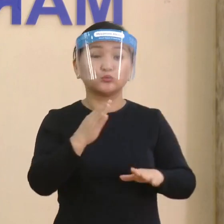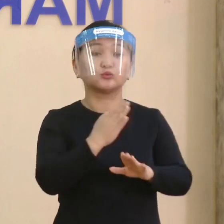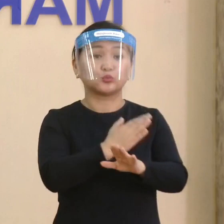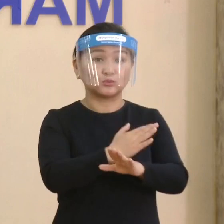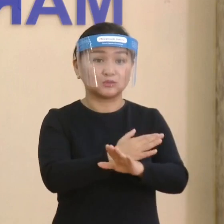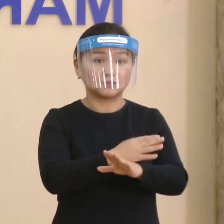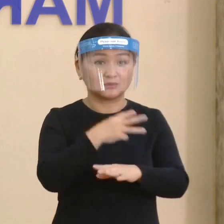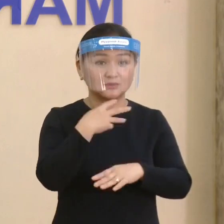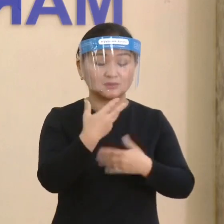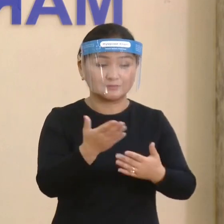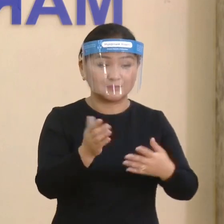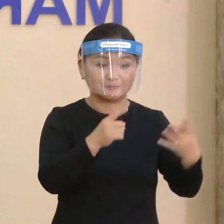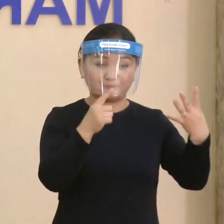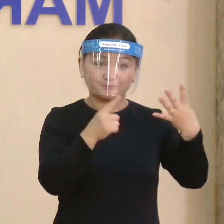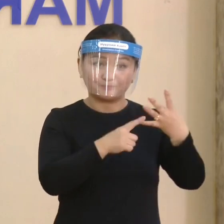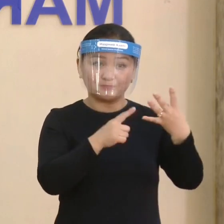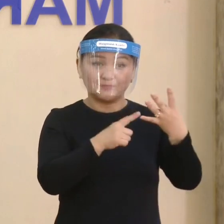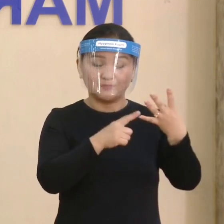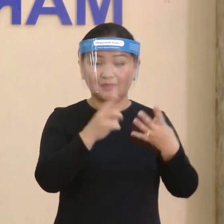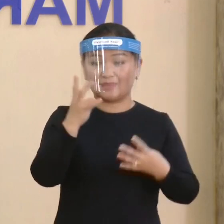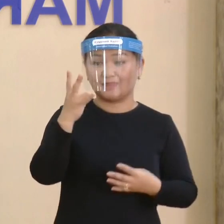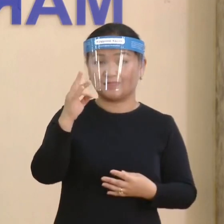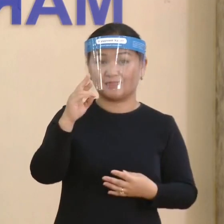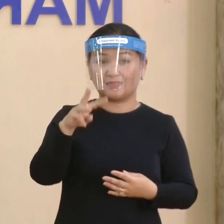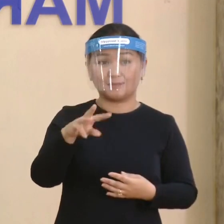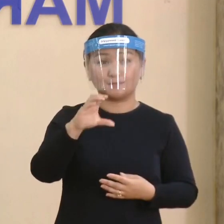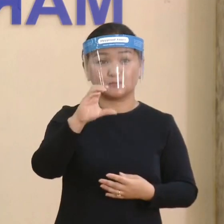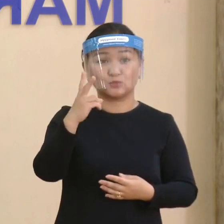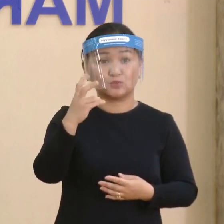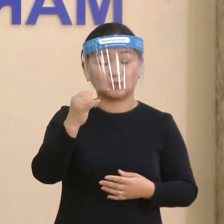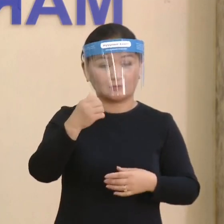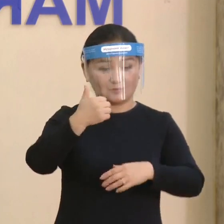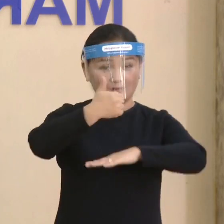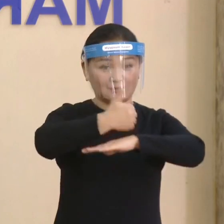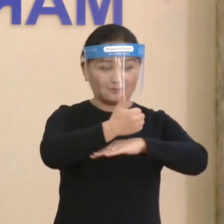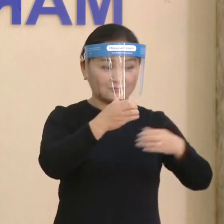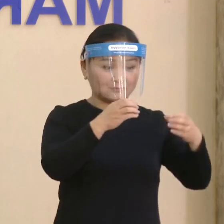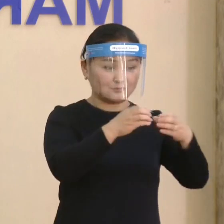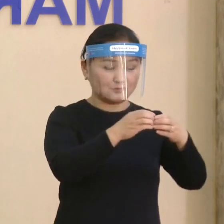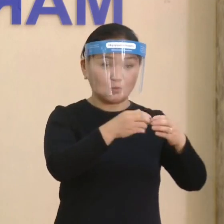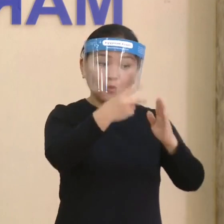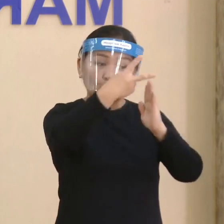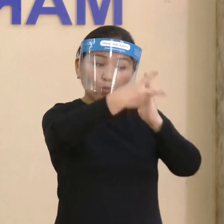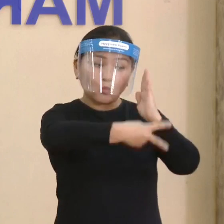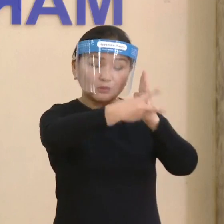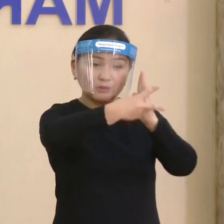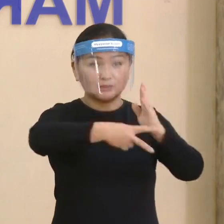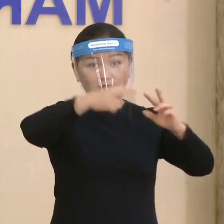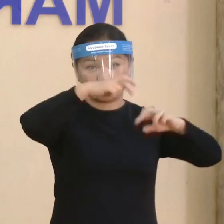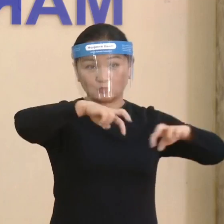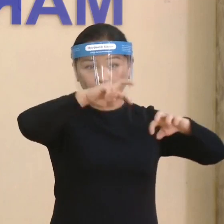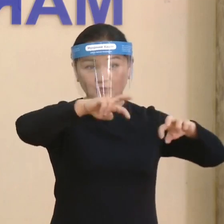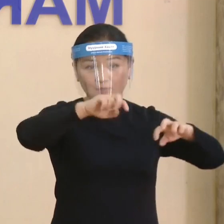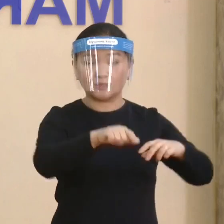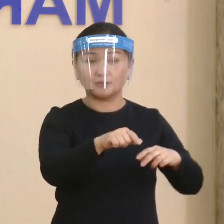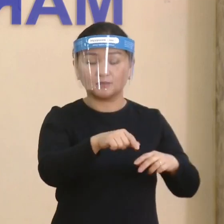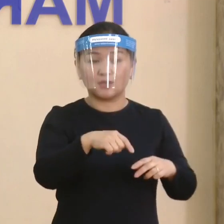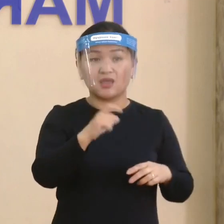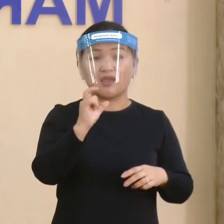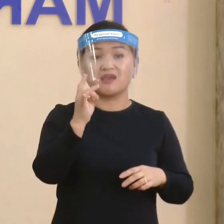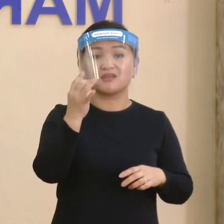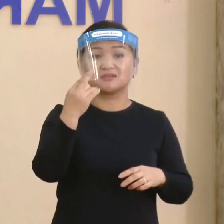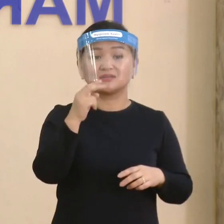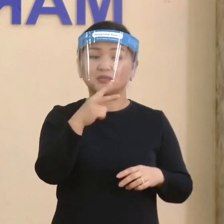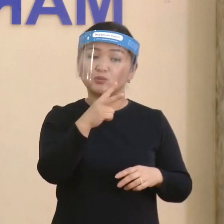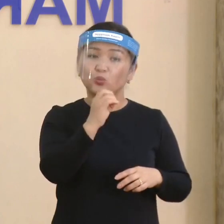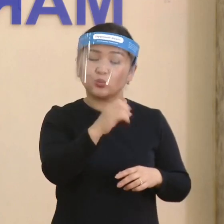энэ философийн ухааны доктор Нямсүрэнгээр ахлуулсан энэ үнэлгээ судалгаа байгаа юм билэ. Энэ эрслийн үеийн харилцан холбоонд